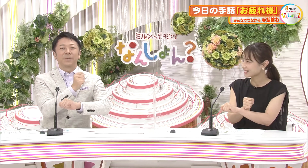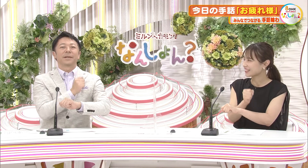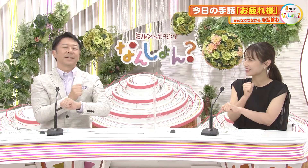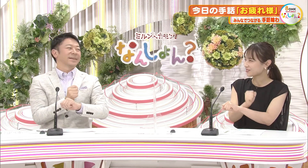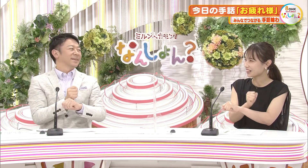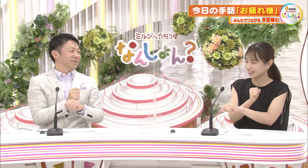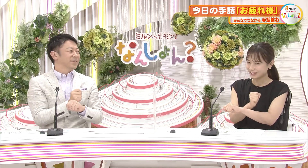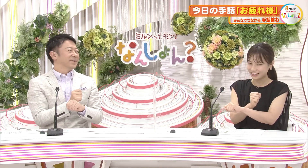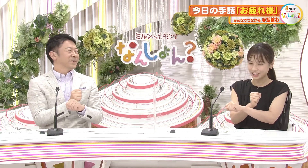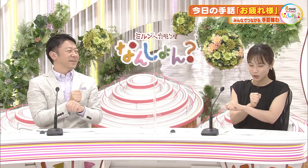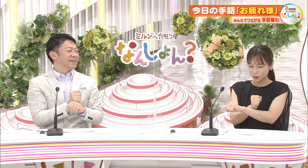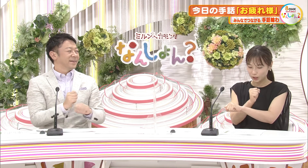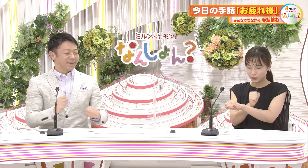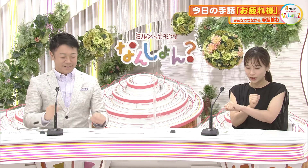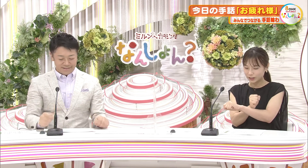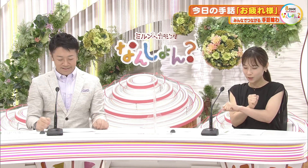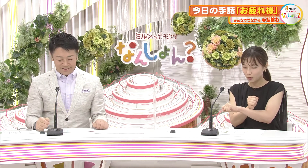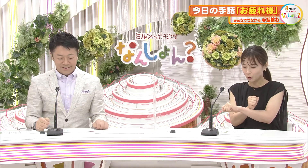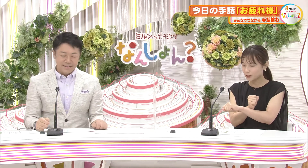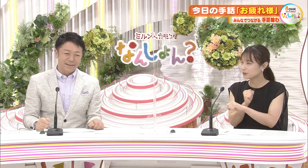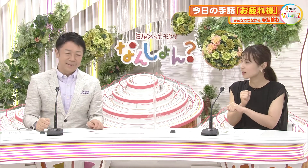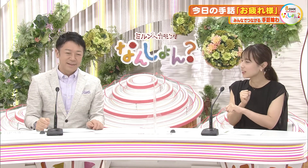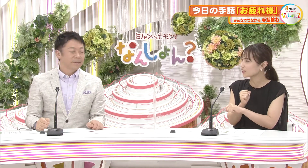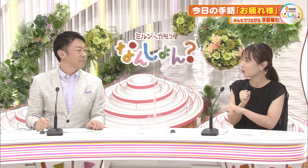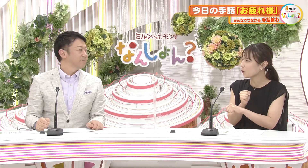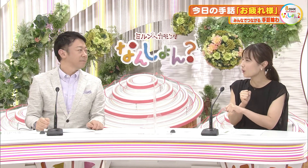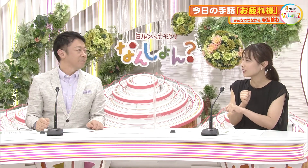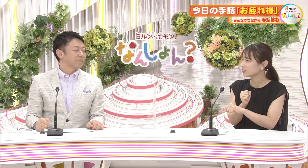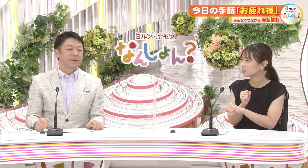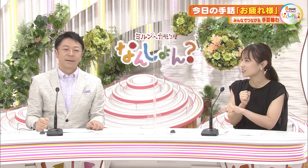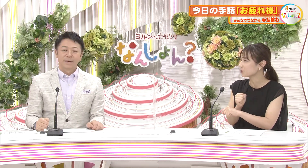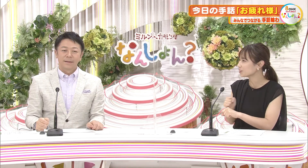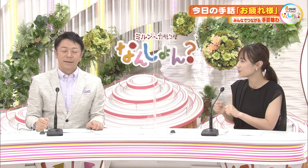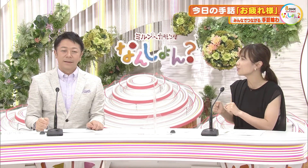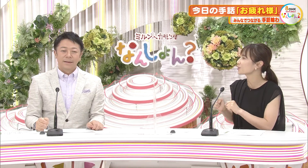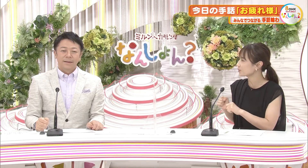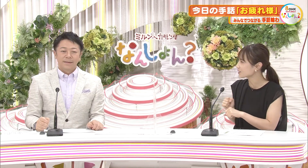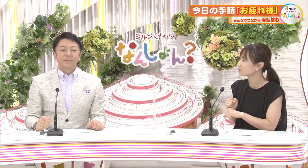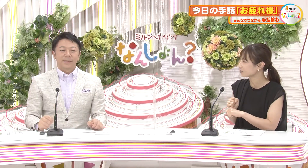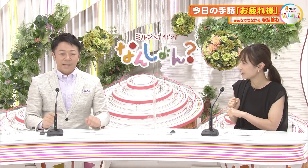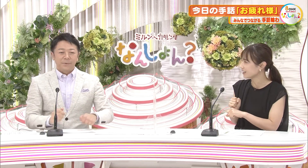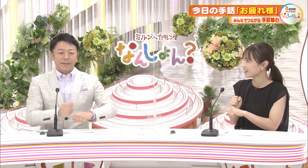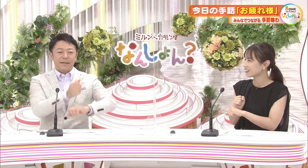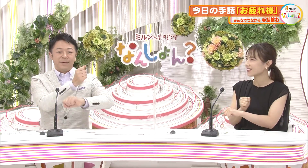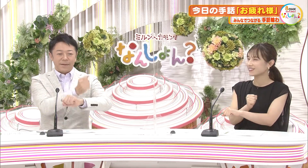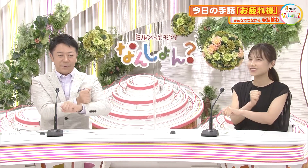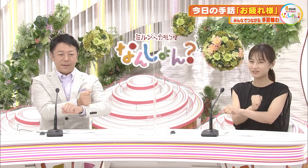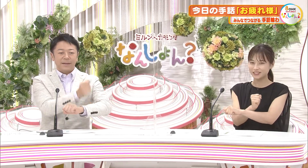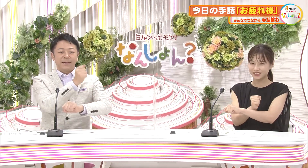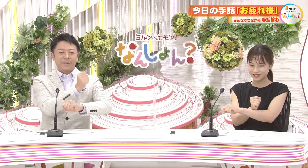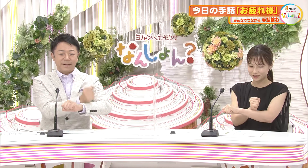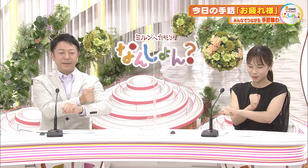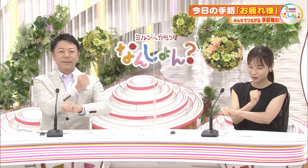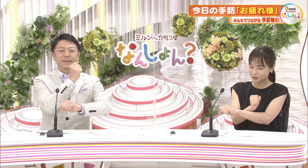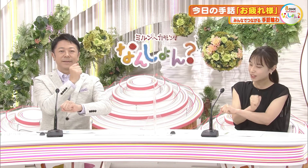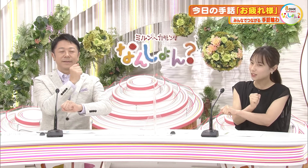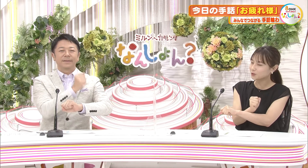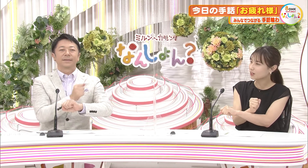れ様、ね、これあの我々もウェブ会議の終わりなどに使用してるんですよね、いつもね。 そうですね、 NHK でね。そうなんですよ、リモート会議とかが多い